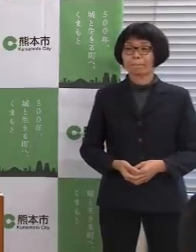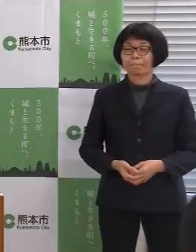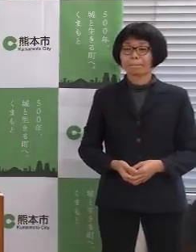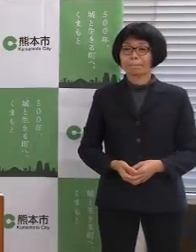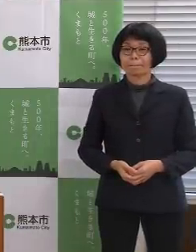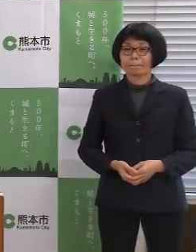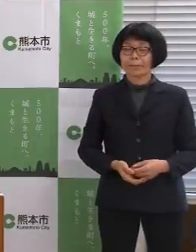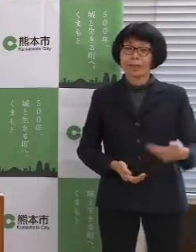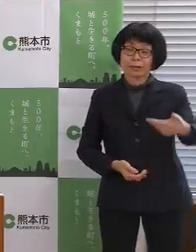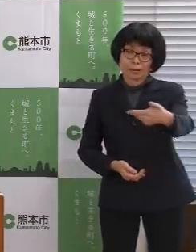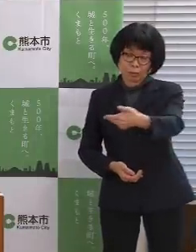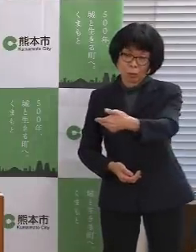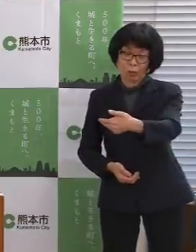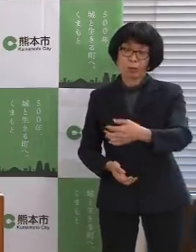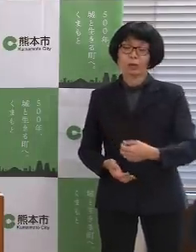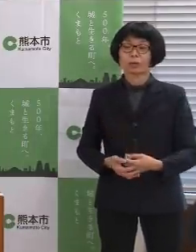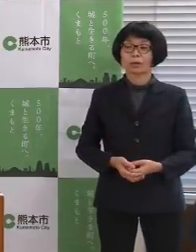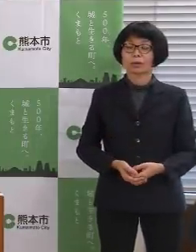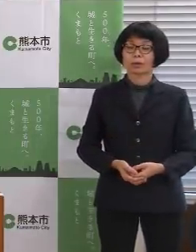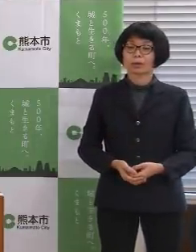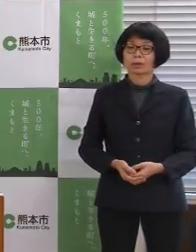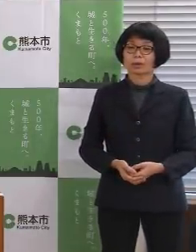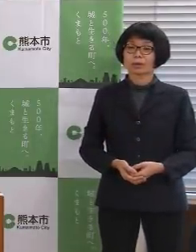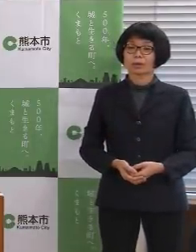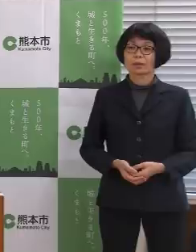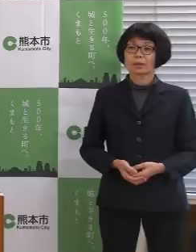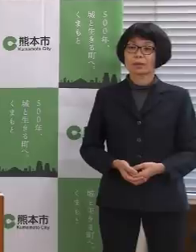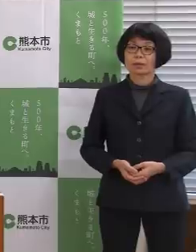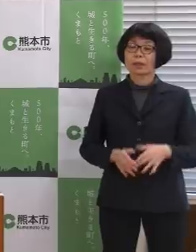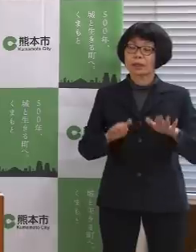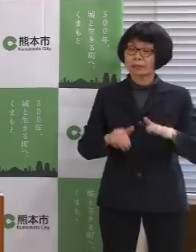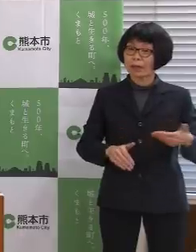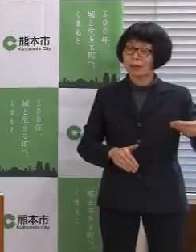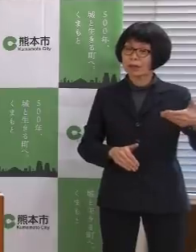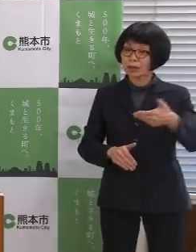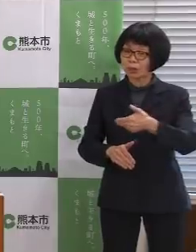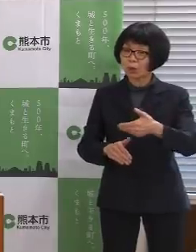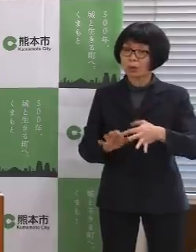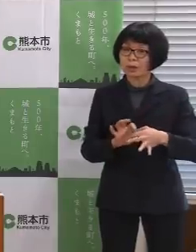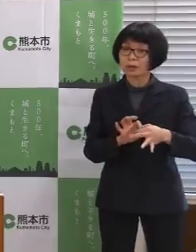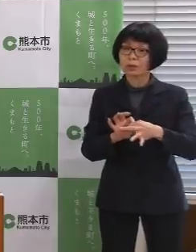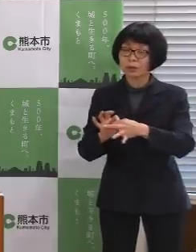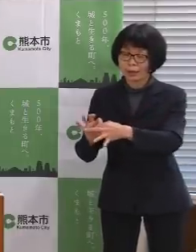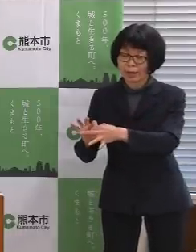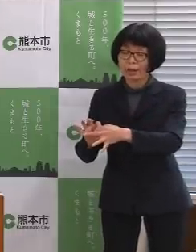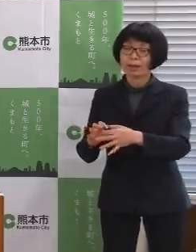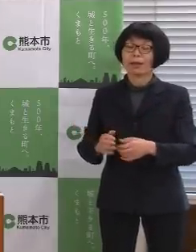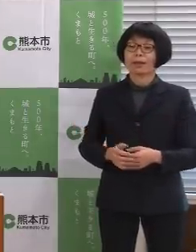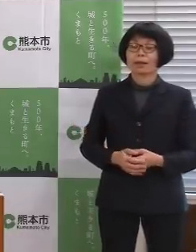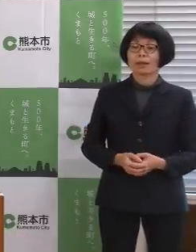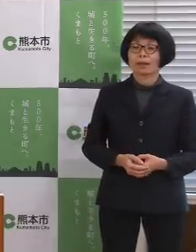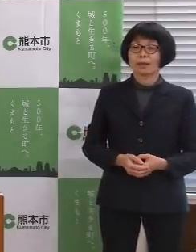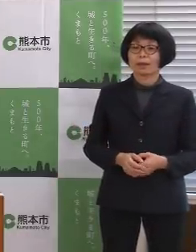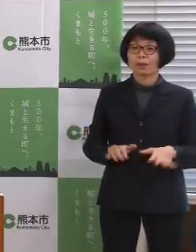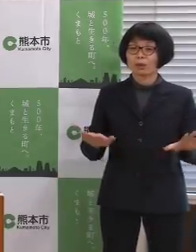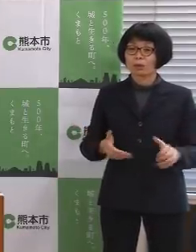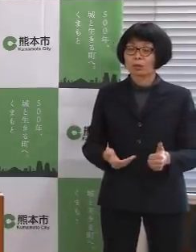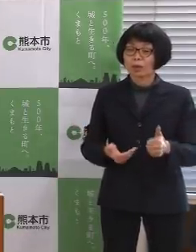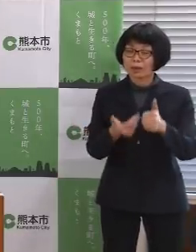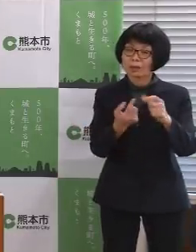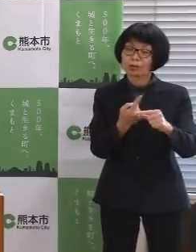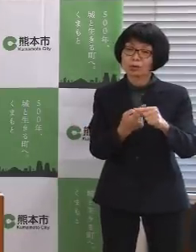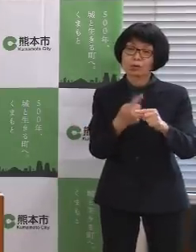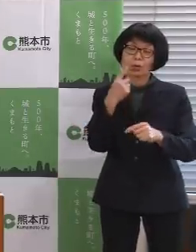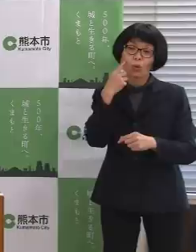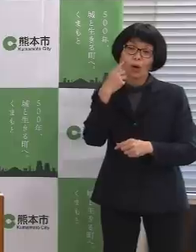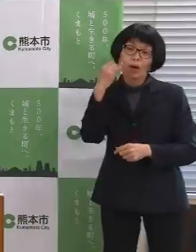はい、どうも、石井さん。 今の質問に関連するんですけれども、ちょっと子育て中のお母さん